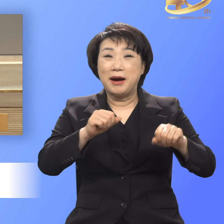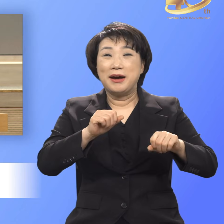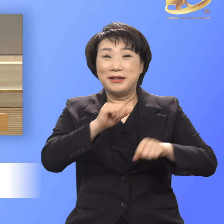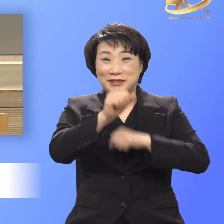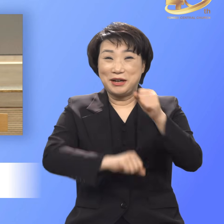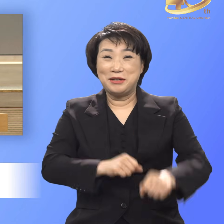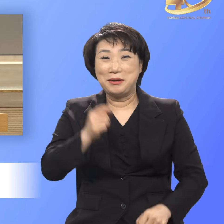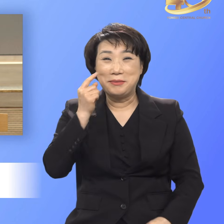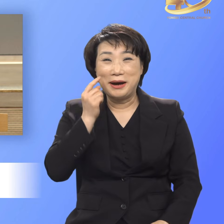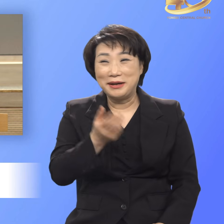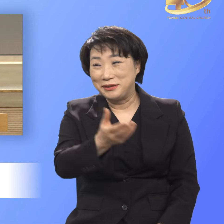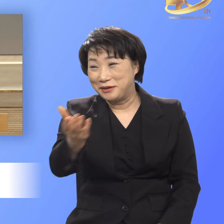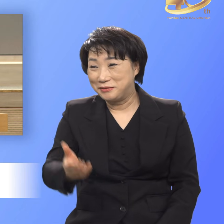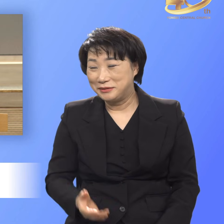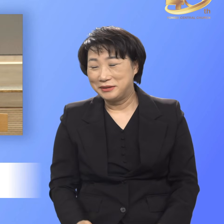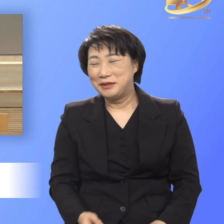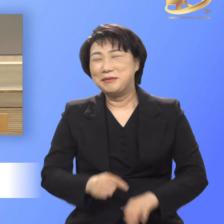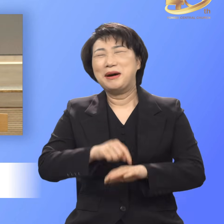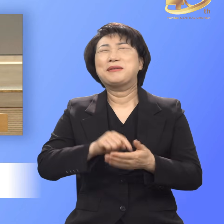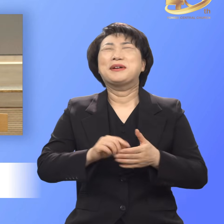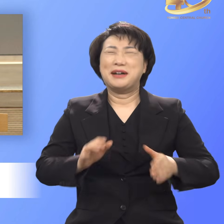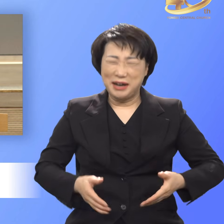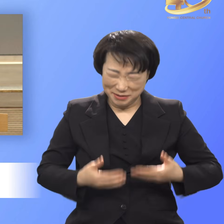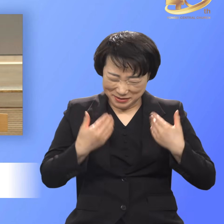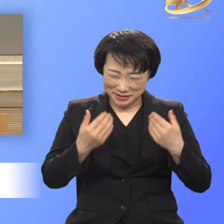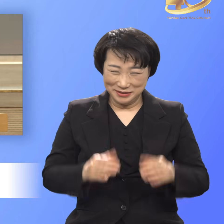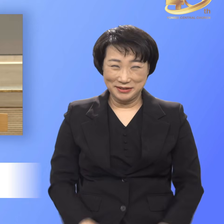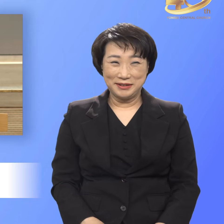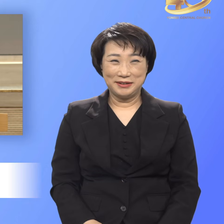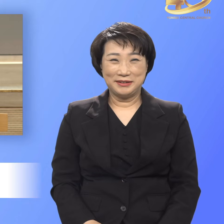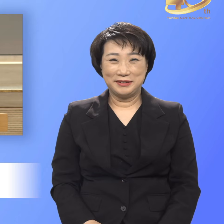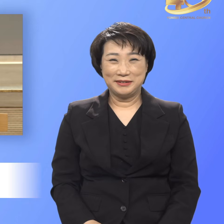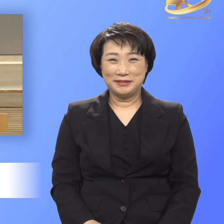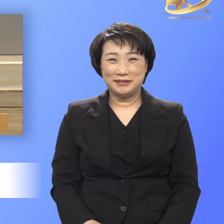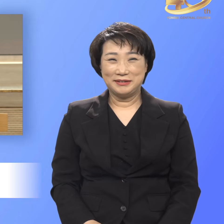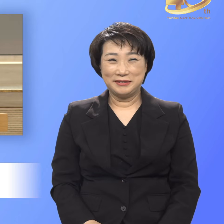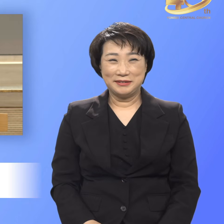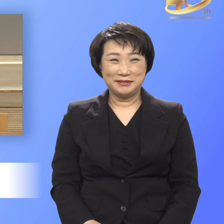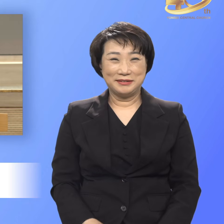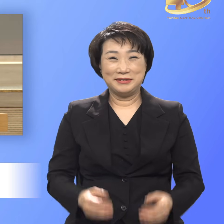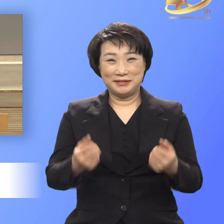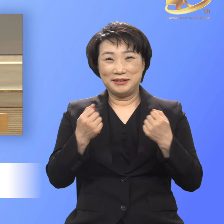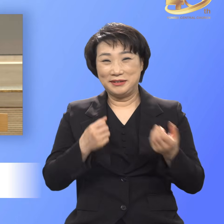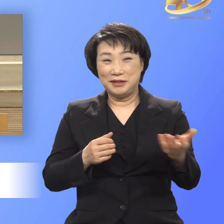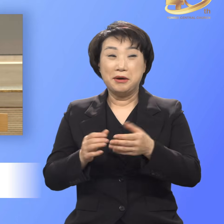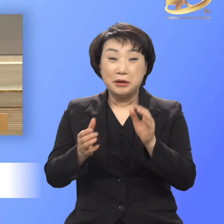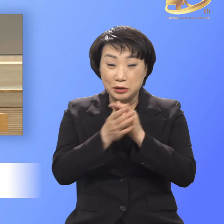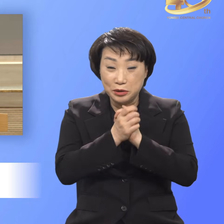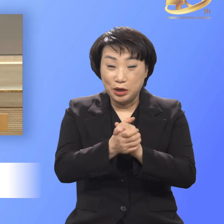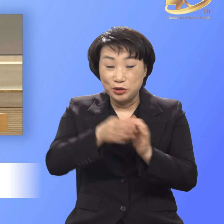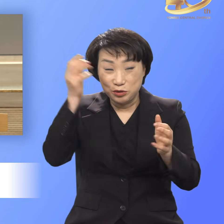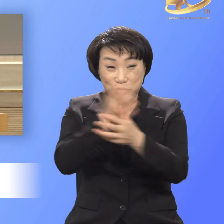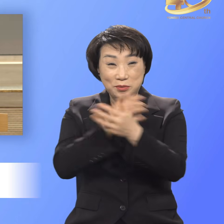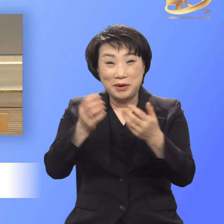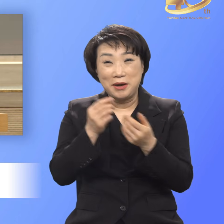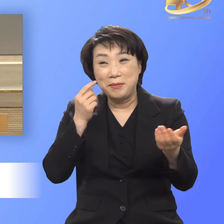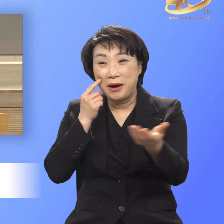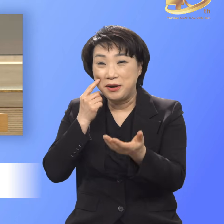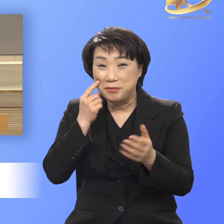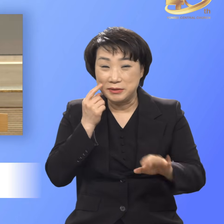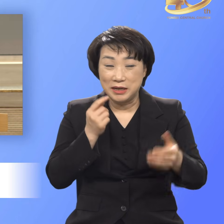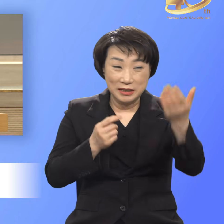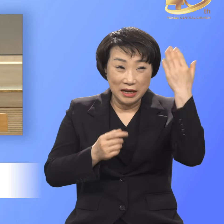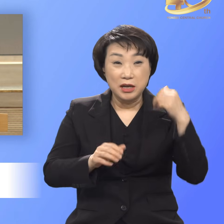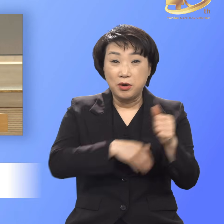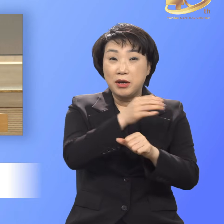자유해봐. 마음도 가벼워지고 겉도나잖아. 우리가 기도하고 성령 충만해봐. 옛날에